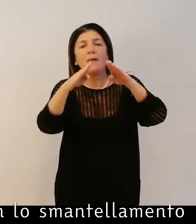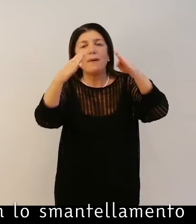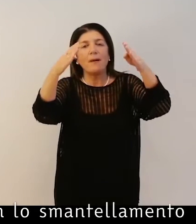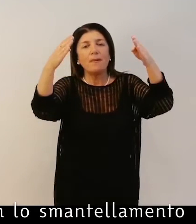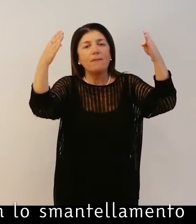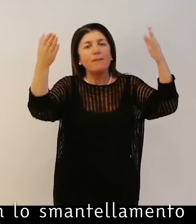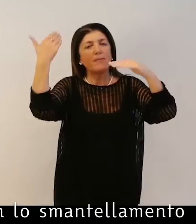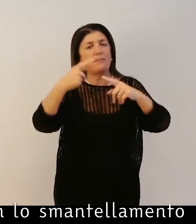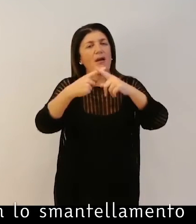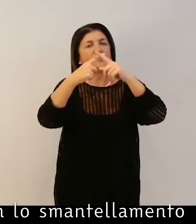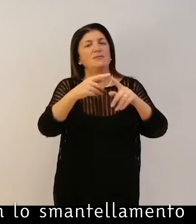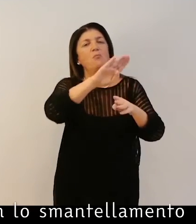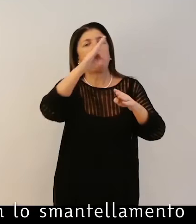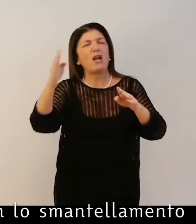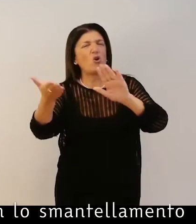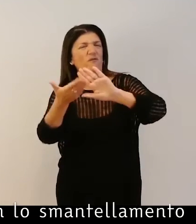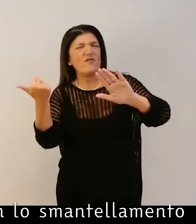barocco.